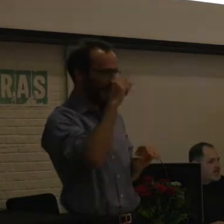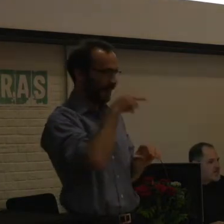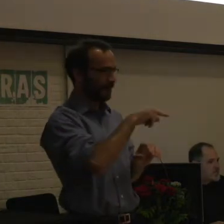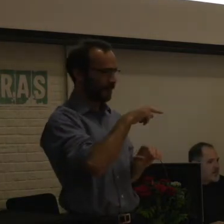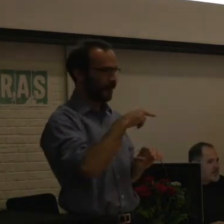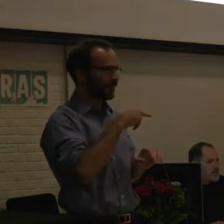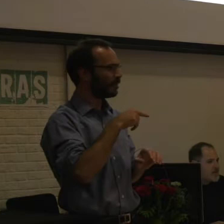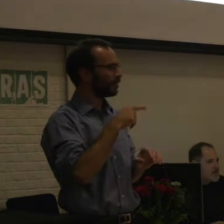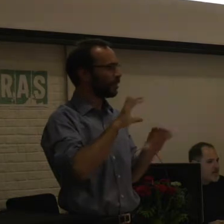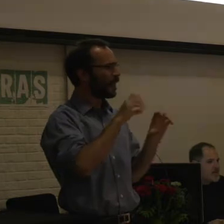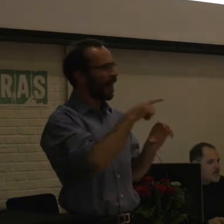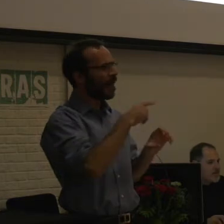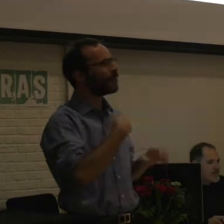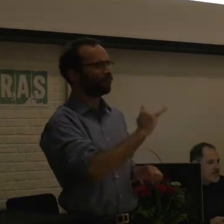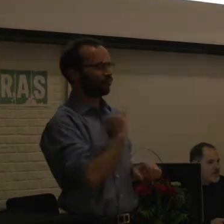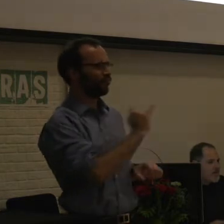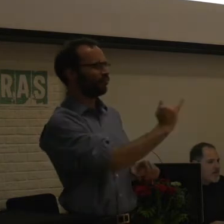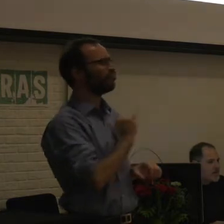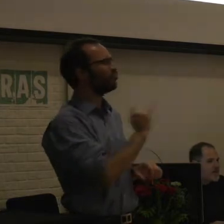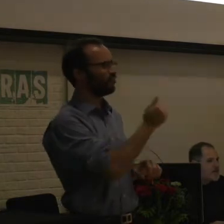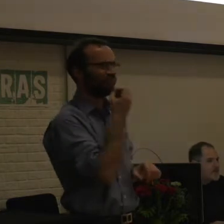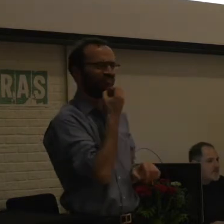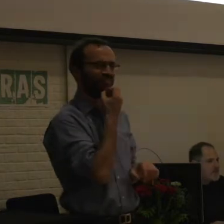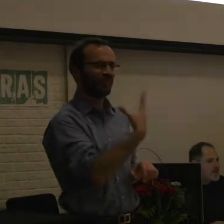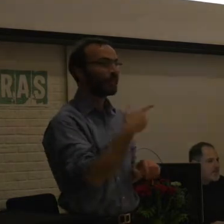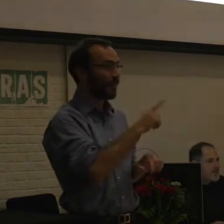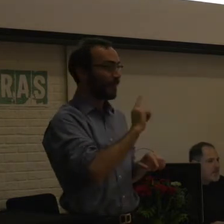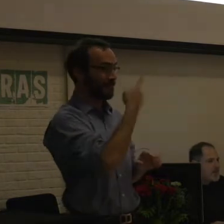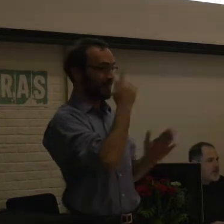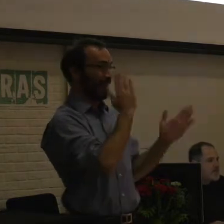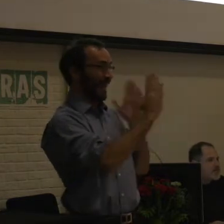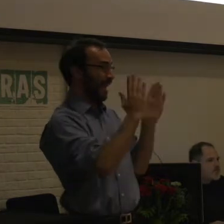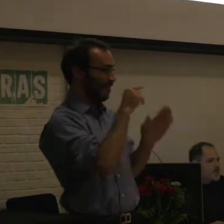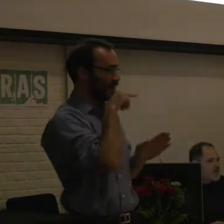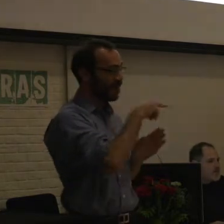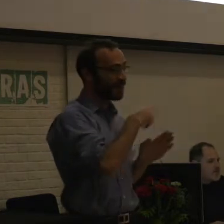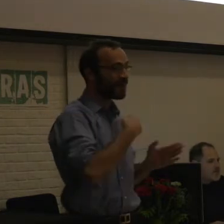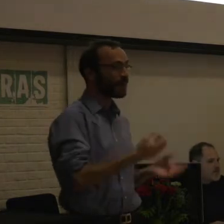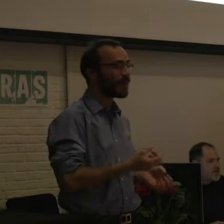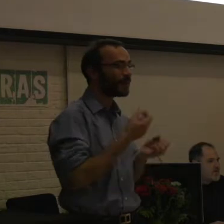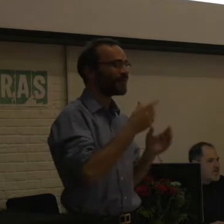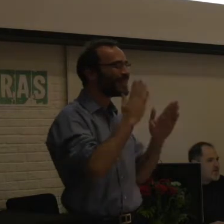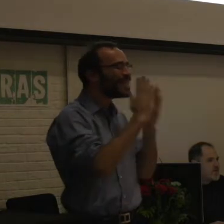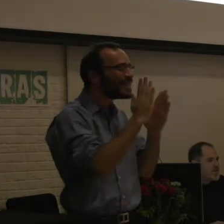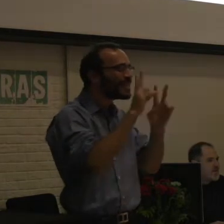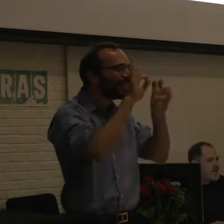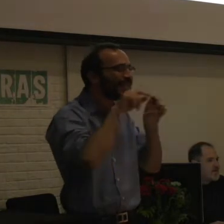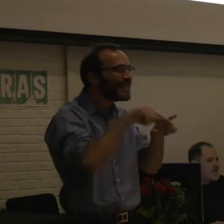sentimos plenamente identificados y que en su primera temporada pues tuve allí una sección llamada